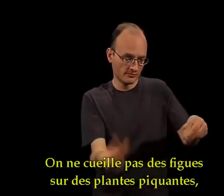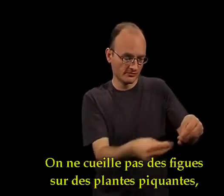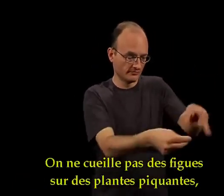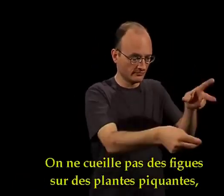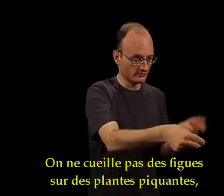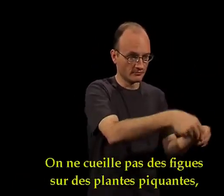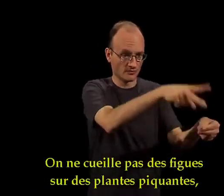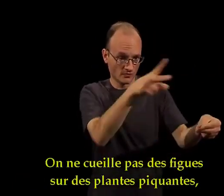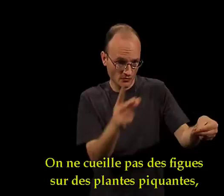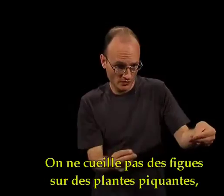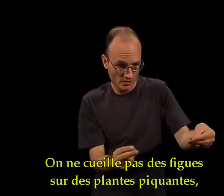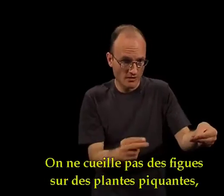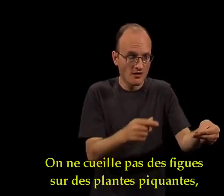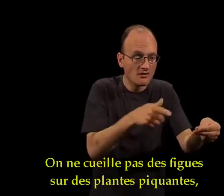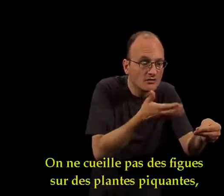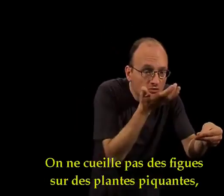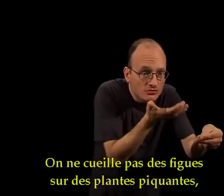On ne cueille pas des figues sur des plantes piquantes.